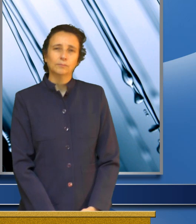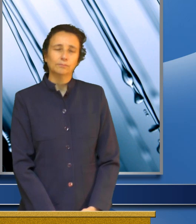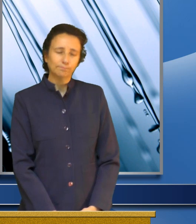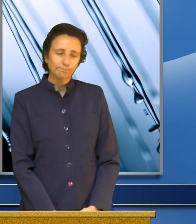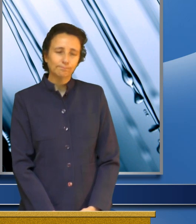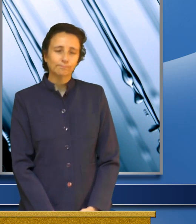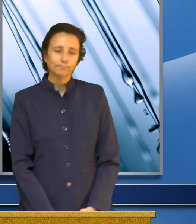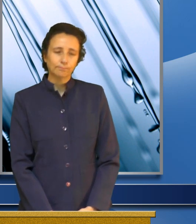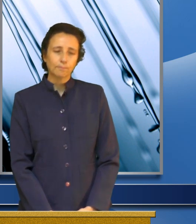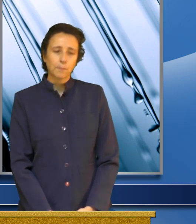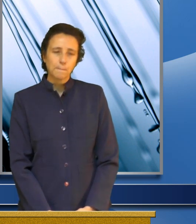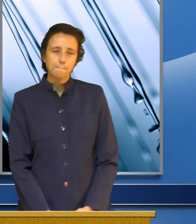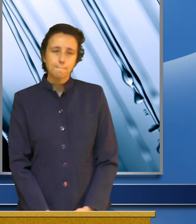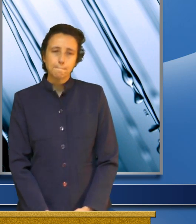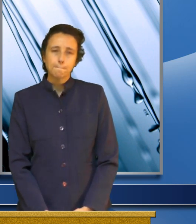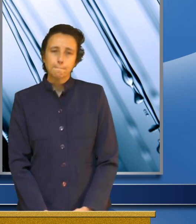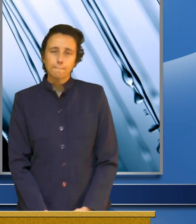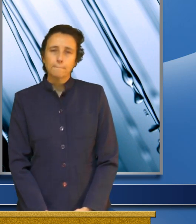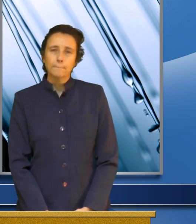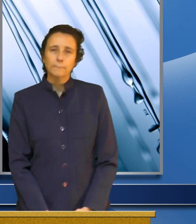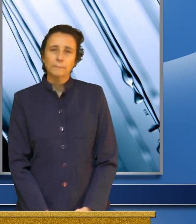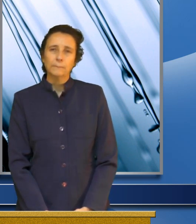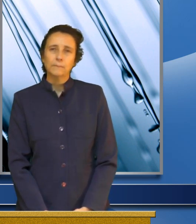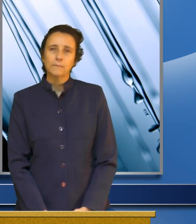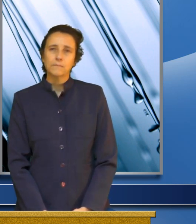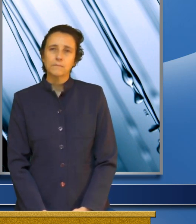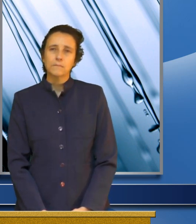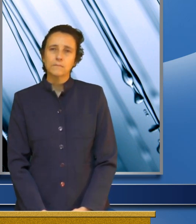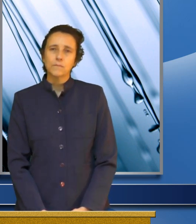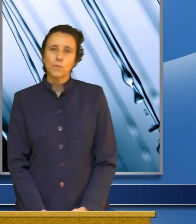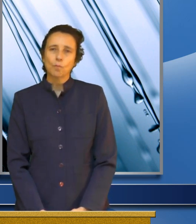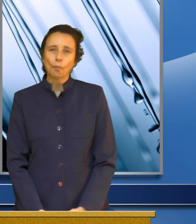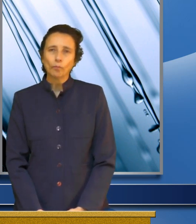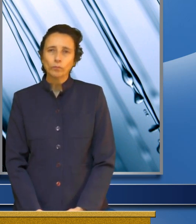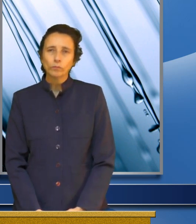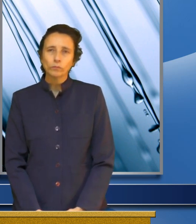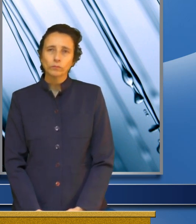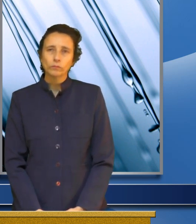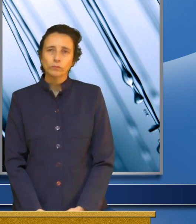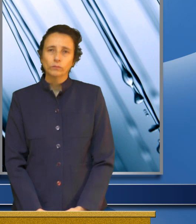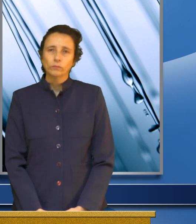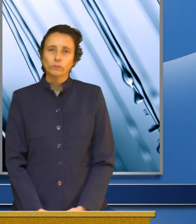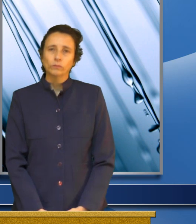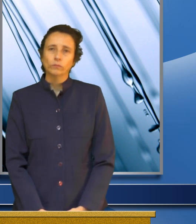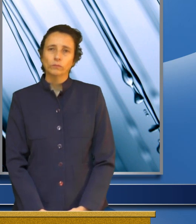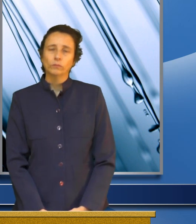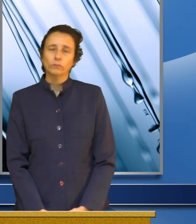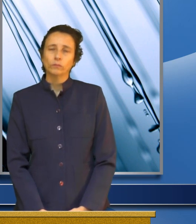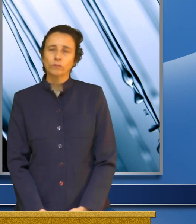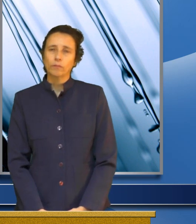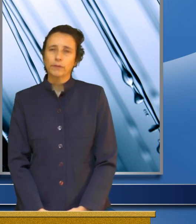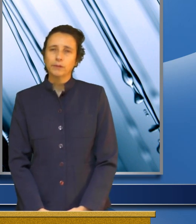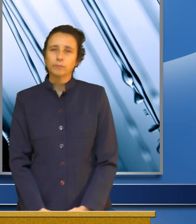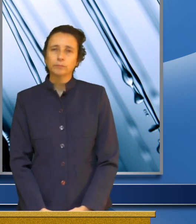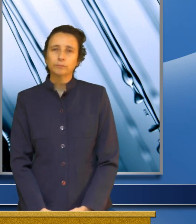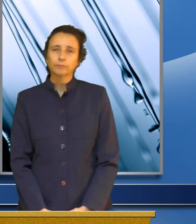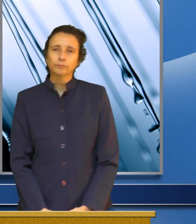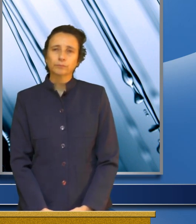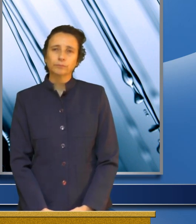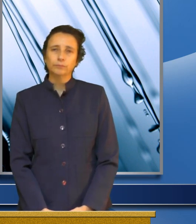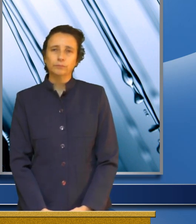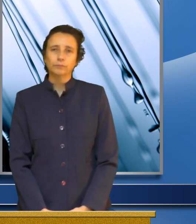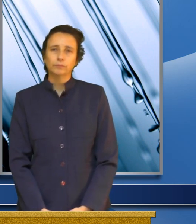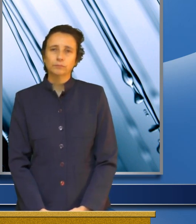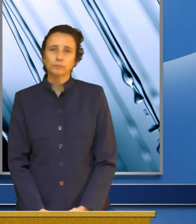lluvia tardía. Porque si no recibimos la lluvia tardía, si no estamos preparados para la lluvia tardía, ya